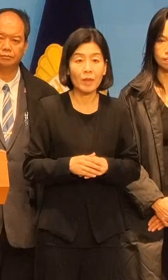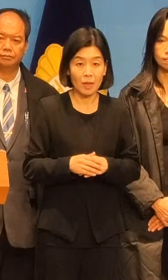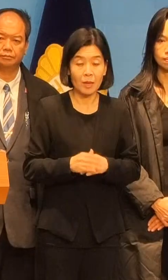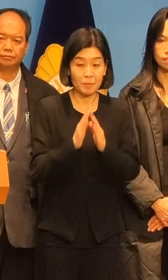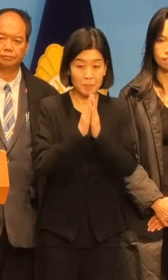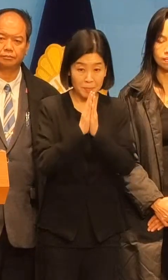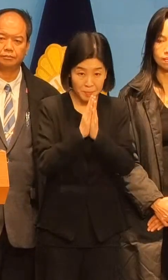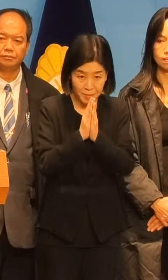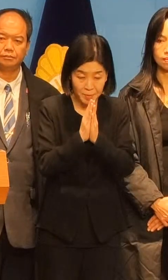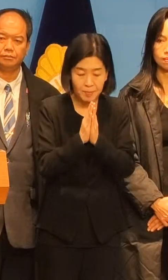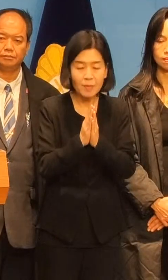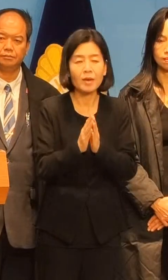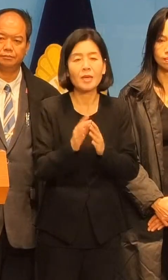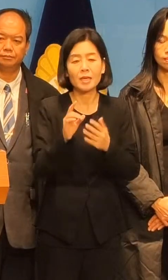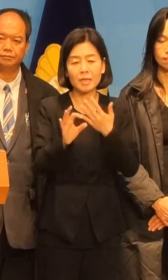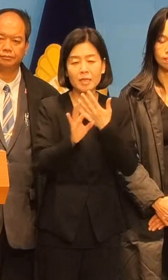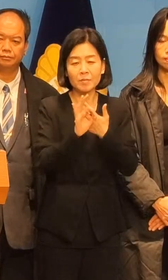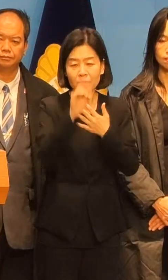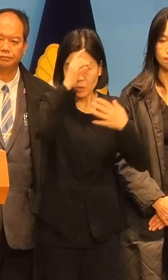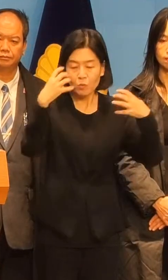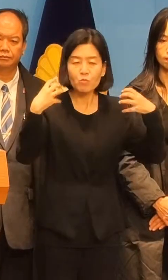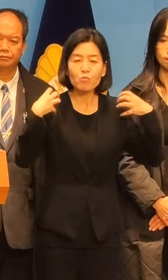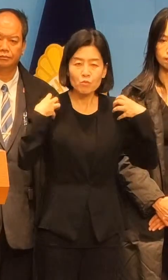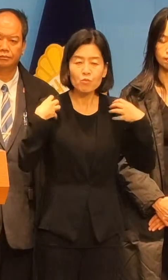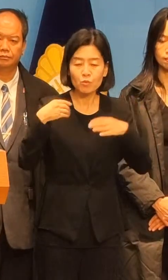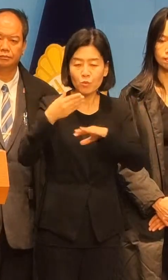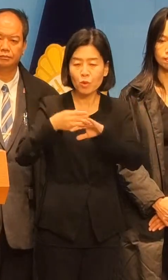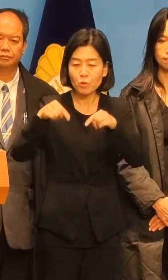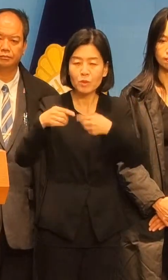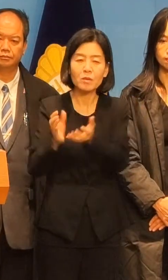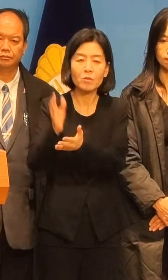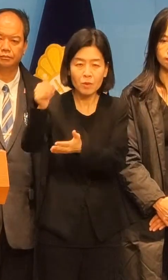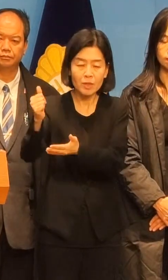미얀마 임시정부 외교부 장관